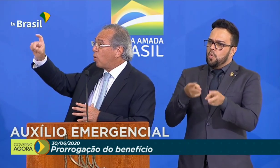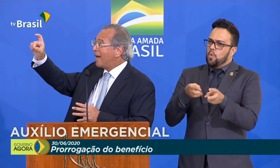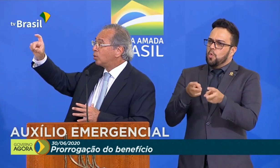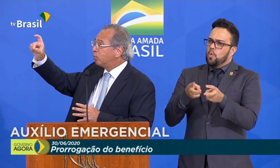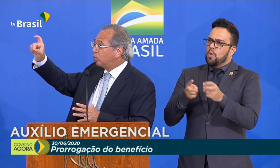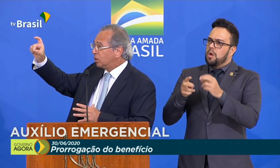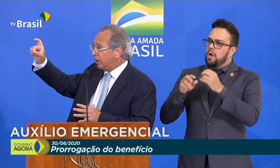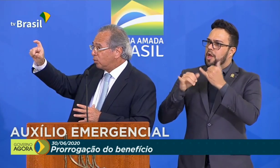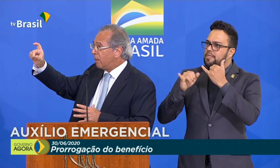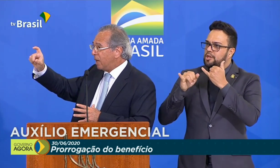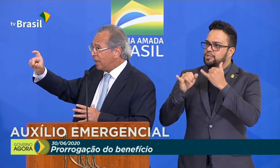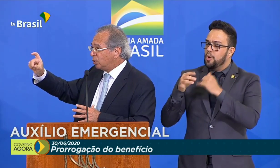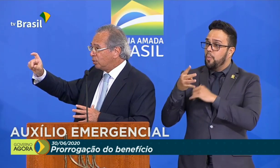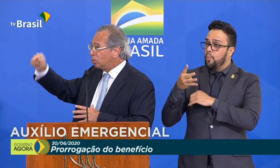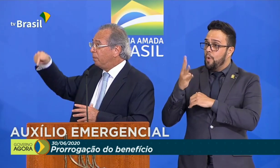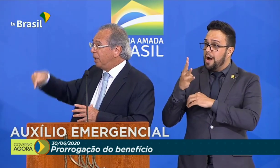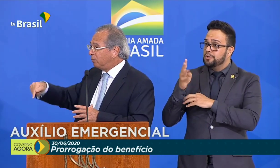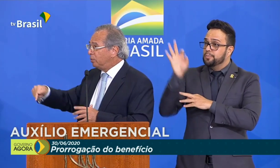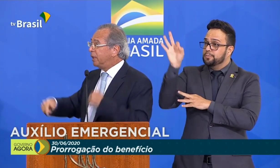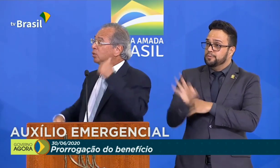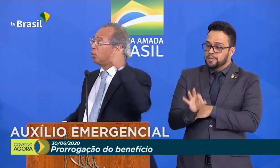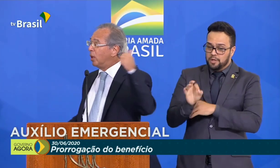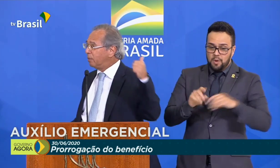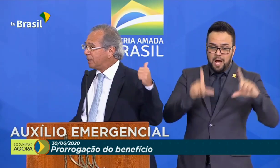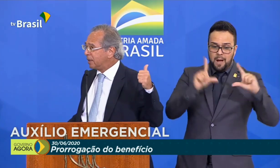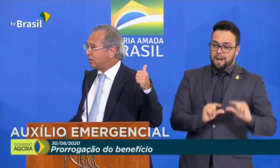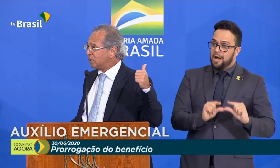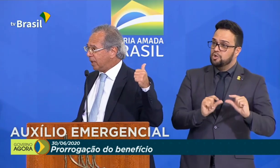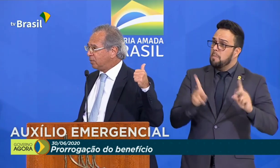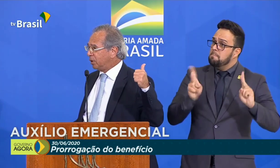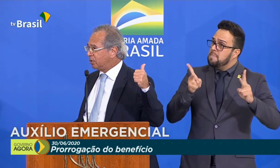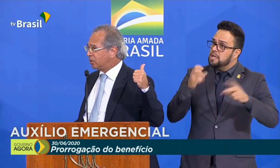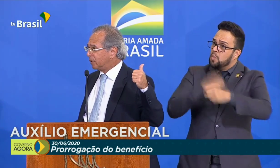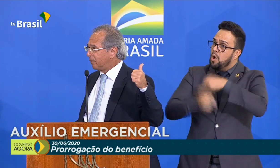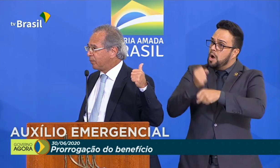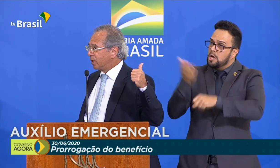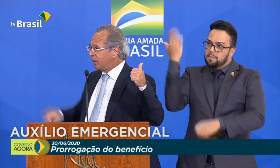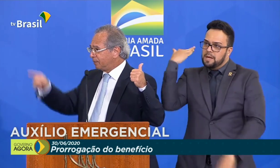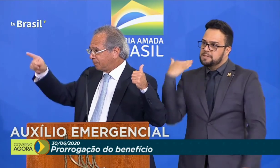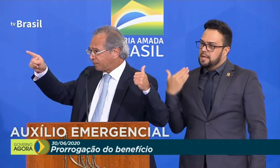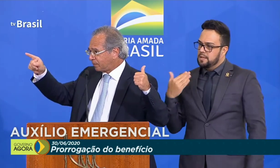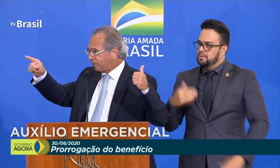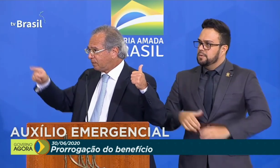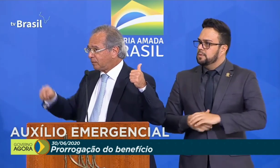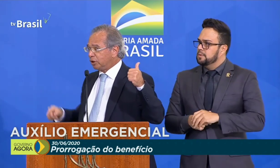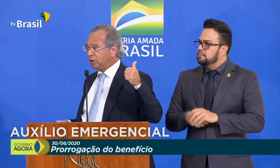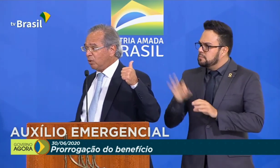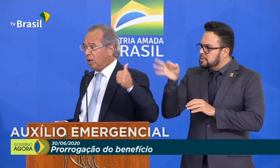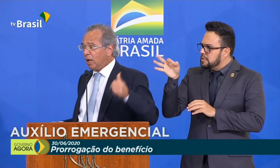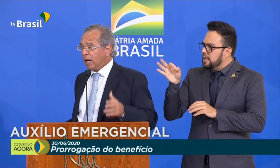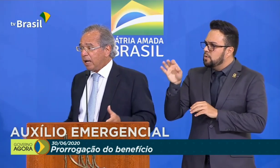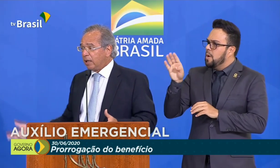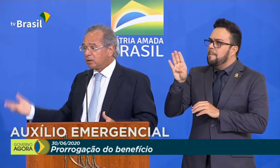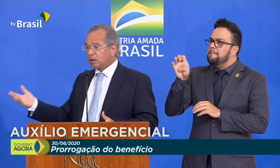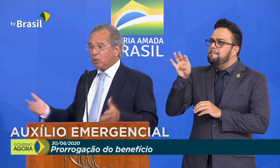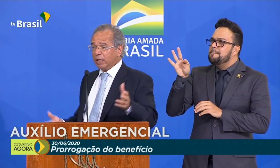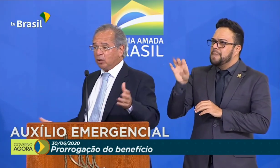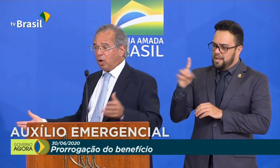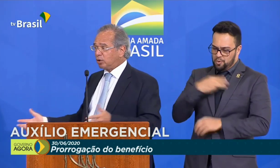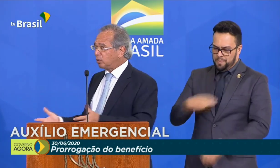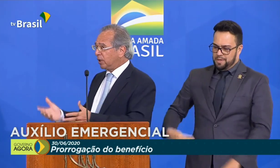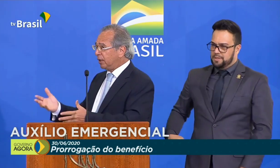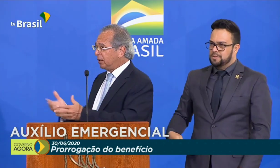só 4% abaixo do mesmo mês do ano passado, certo, ministro? Então,